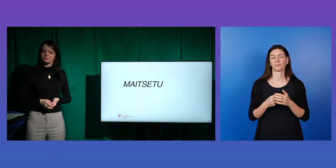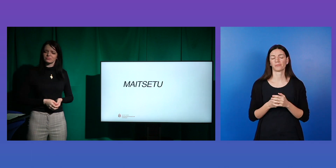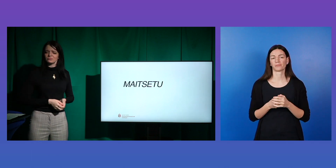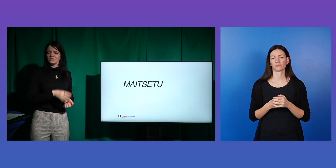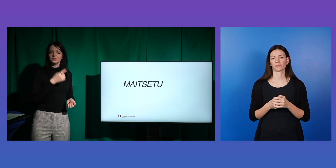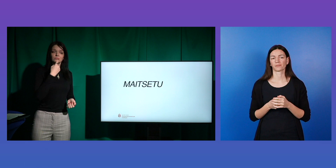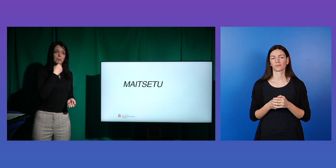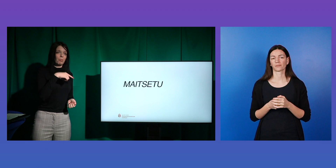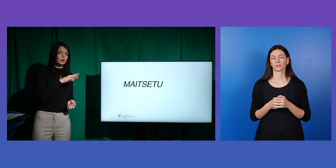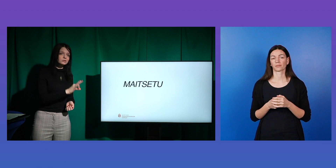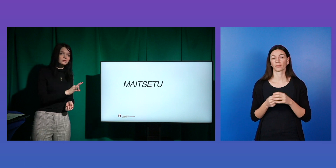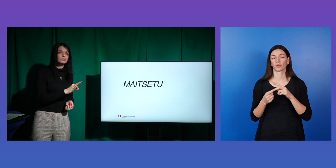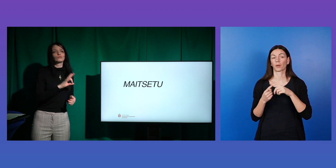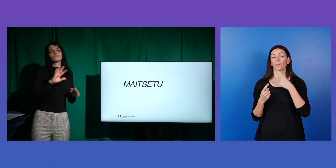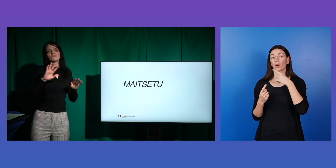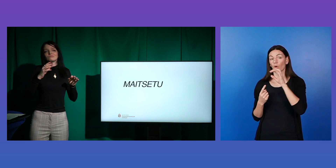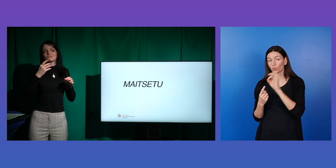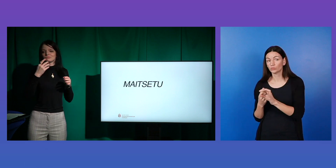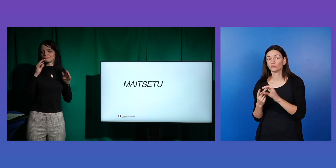sellist viipemärki.